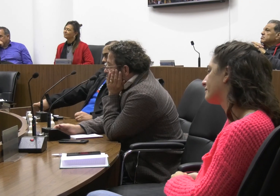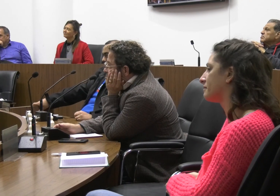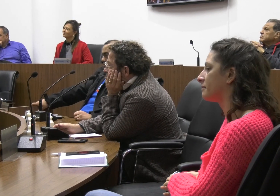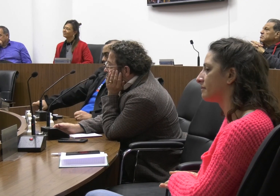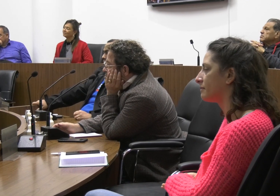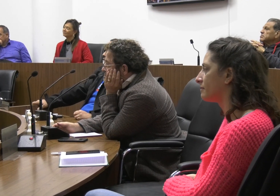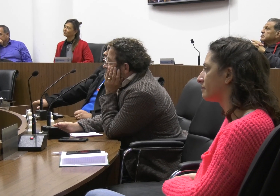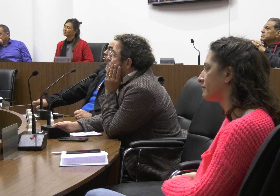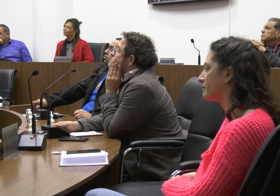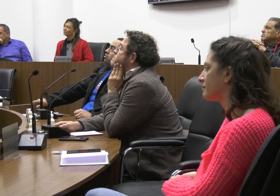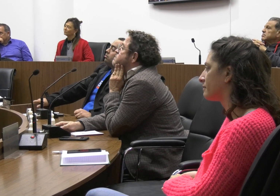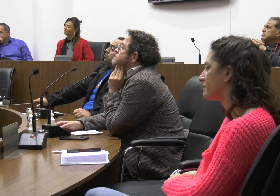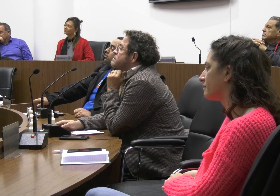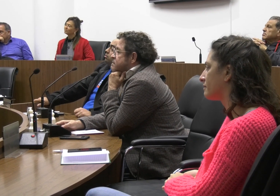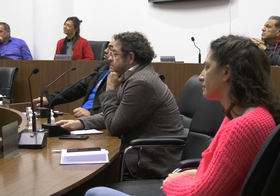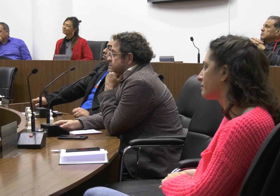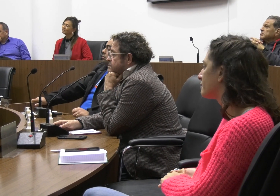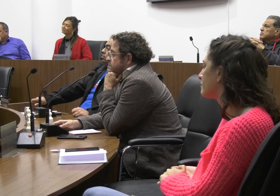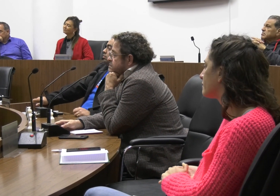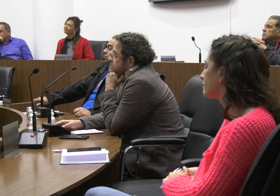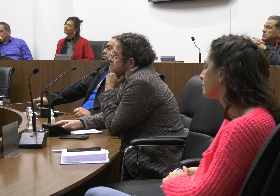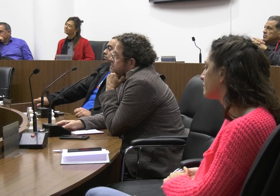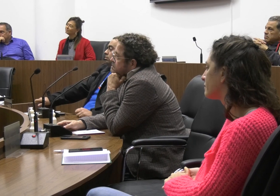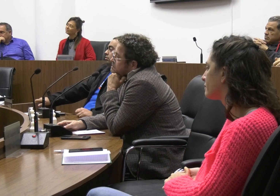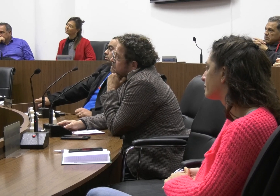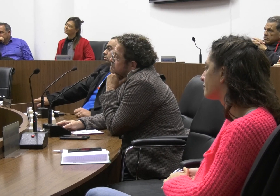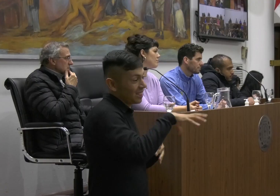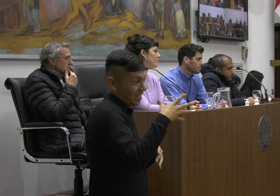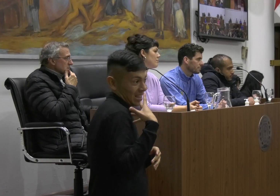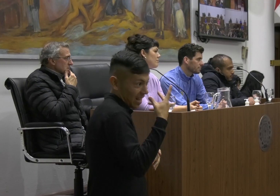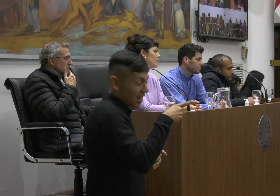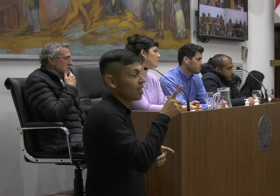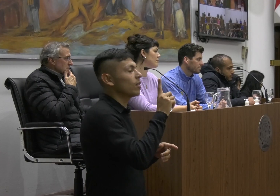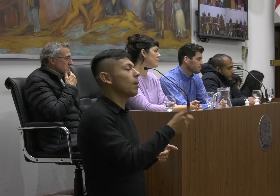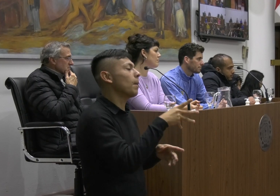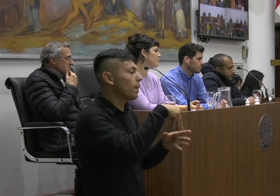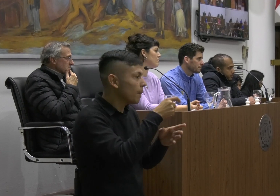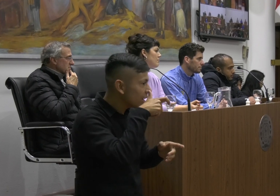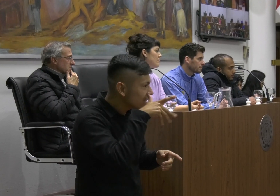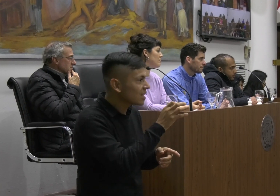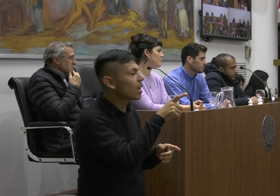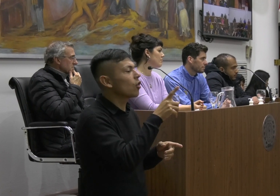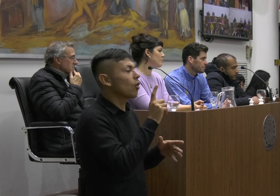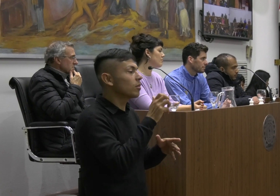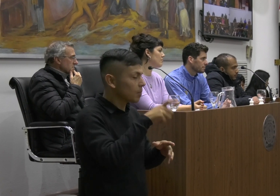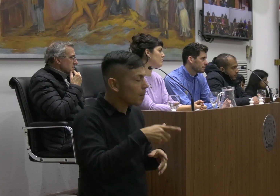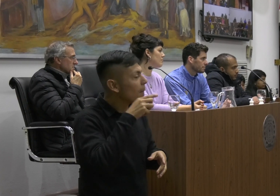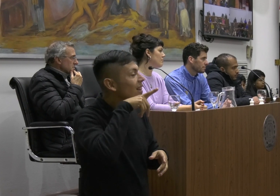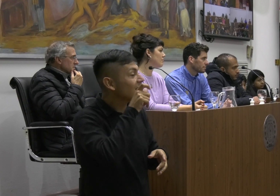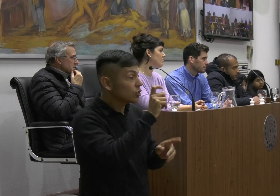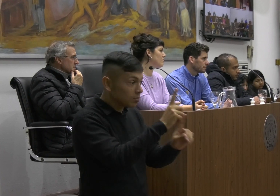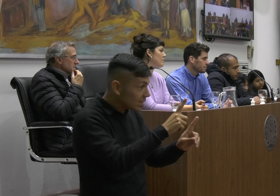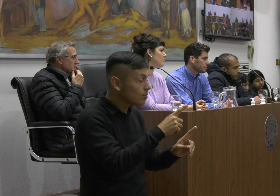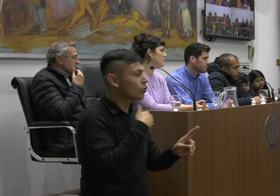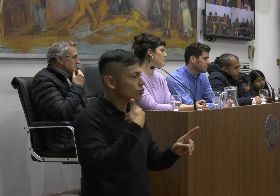son iguales. Tenemos que incluir, tenemos que integrar y tenemos que generar y apostar a políticas para todos y todas sin ningún tipo de distinción. ¿Cómo sigue